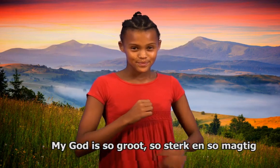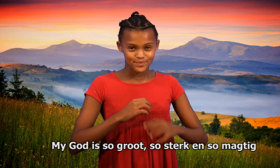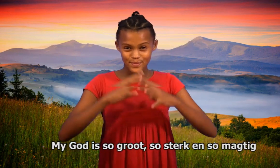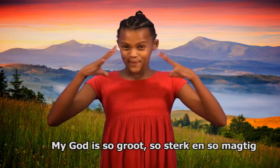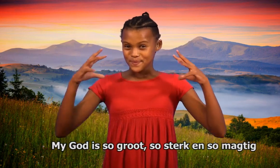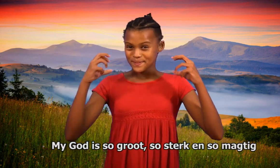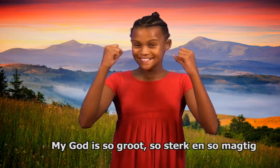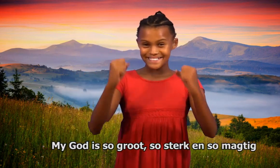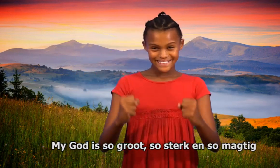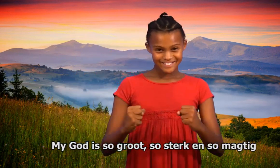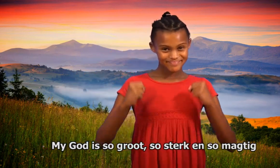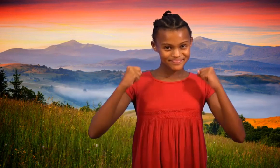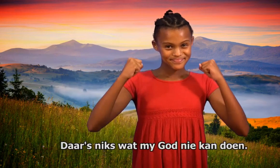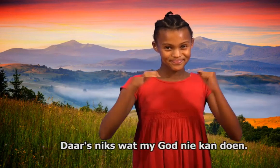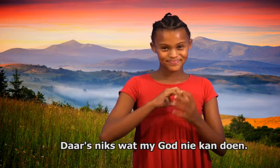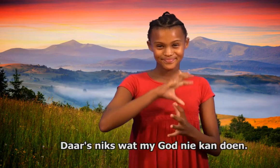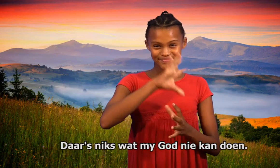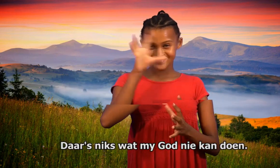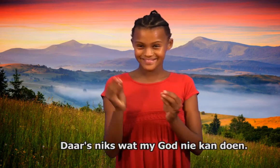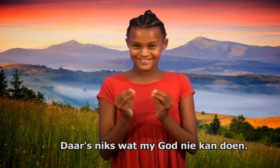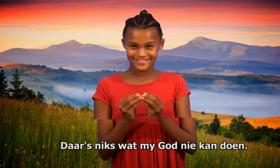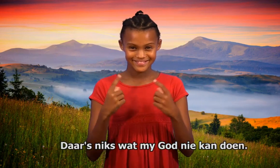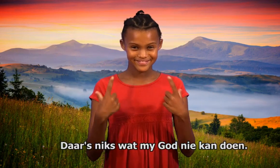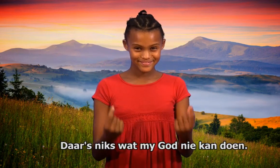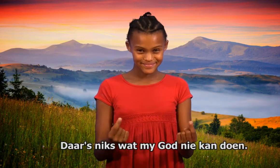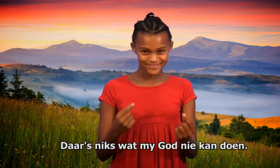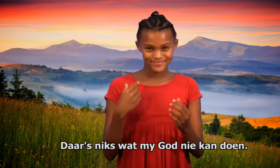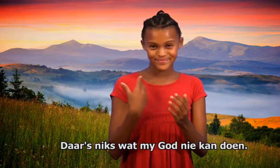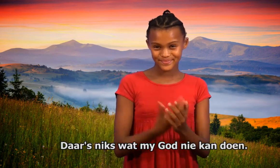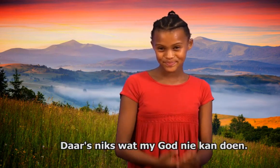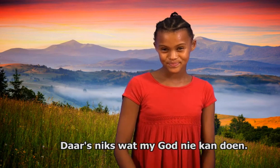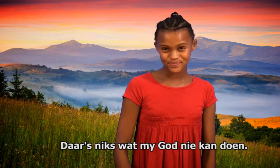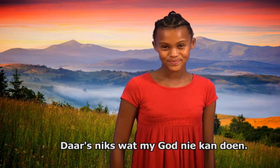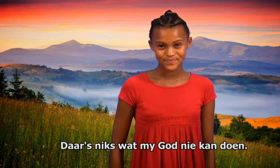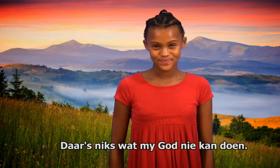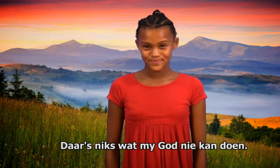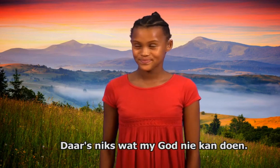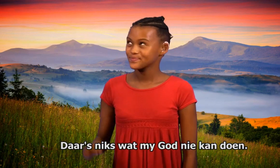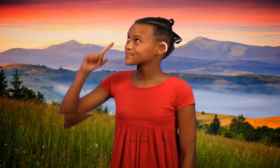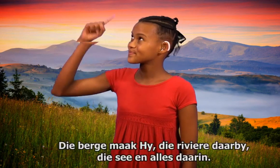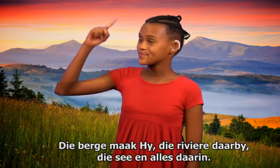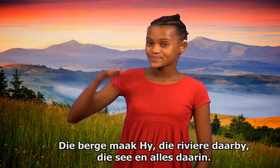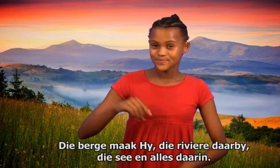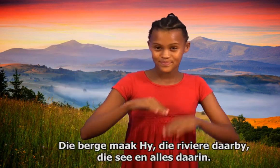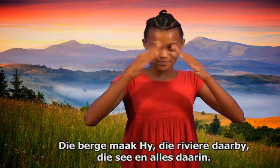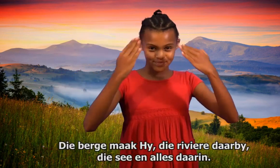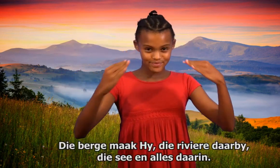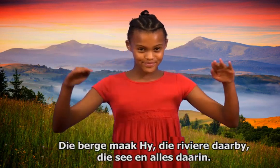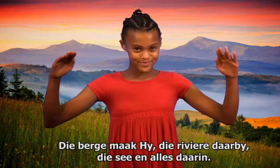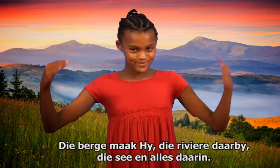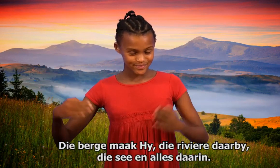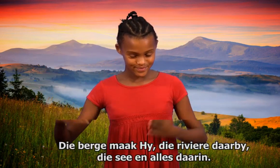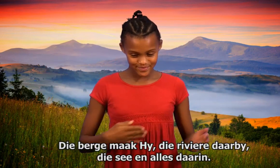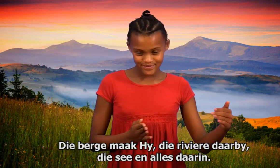so sterk en so machtig, daar's niks wat my God nie kan doen. Die berge maak hy, die